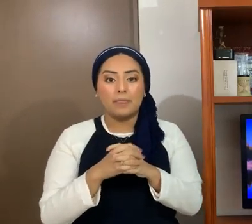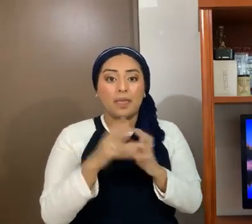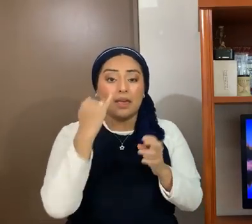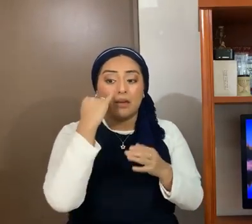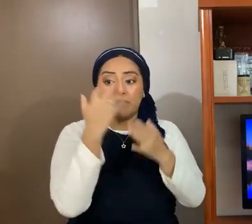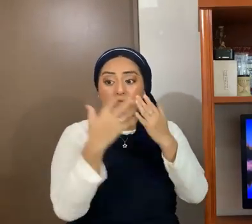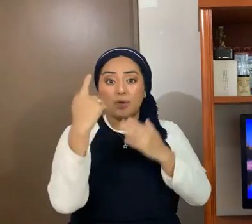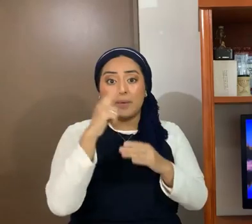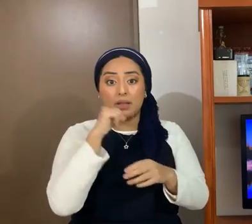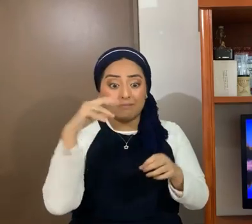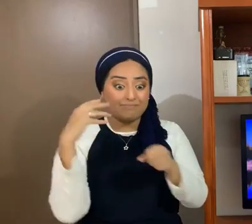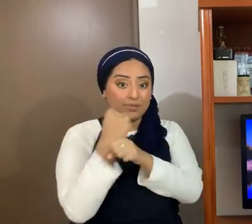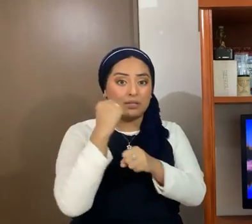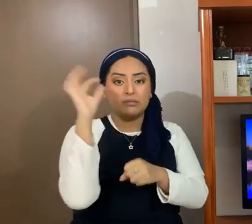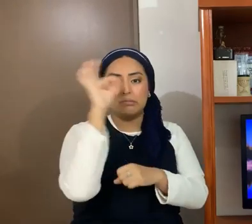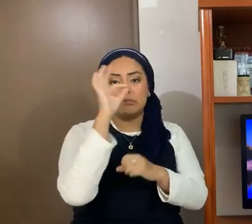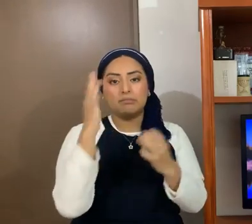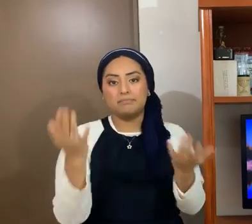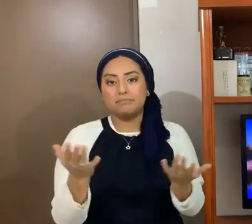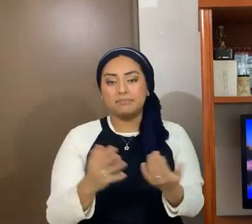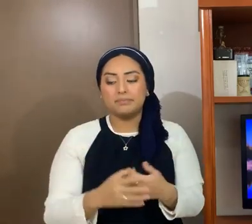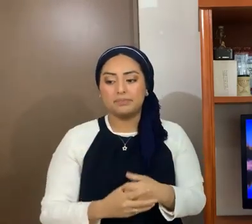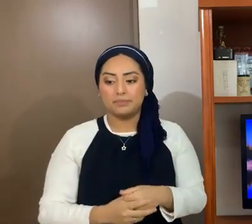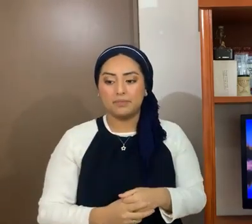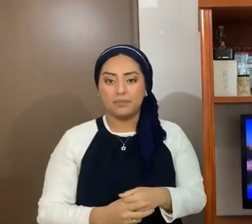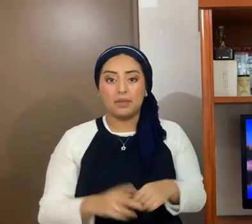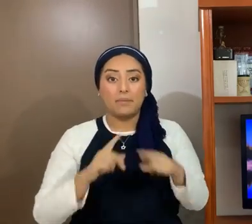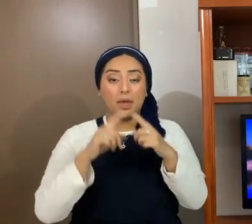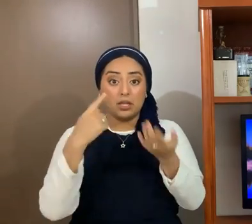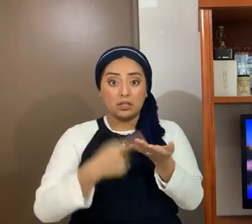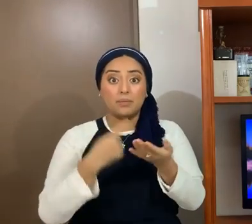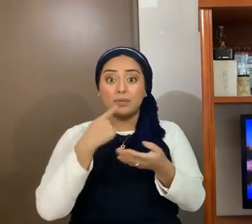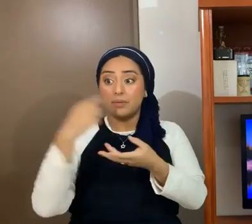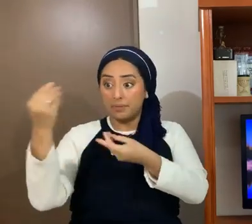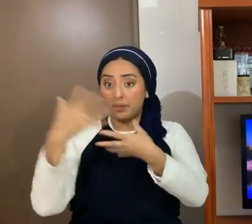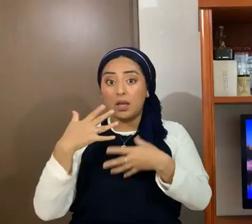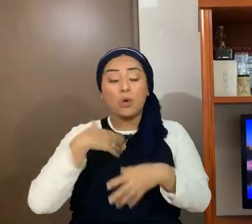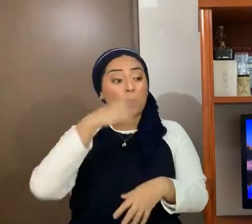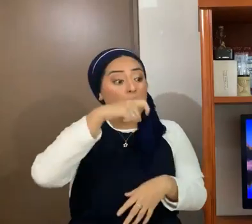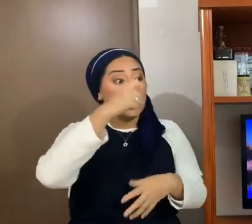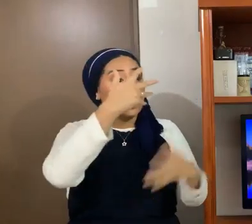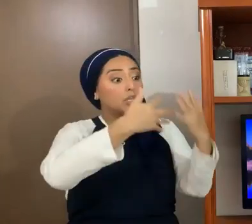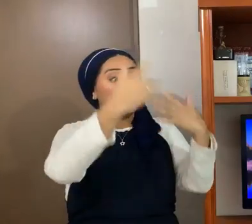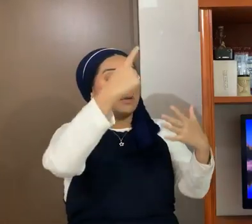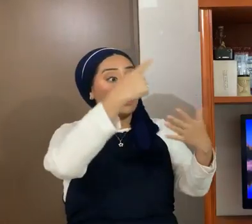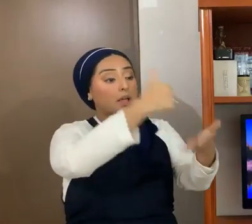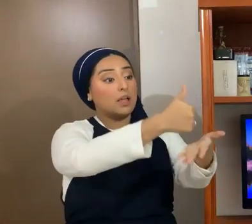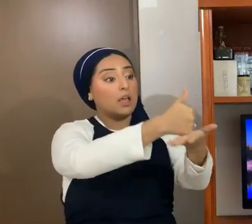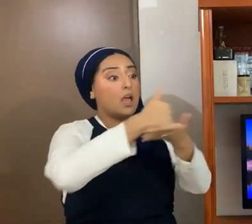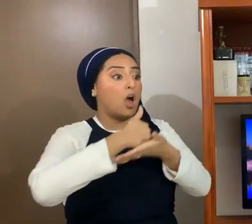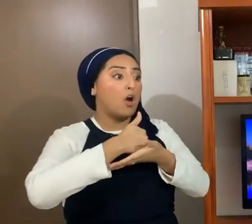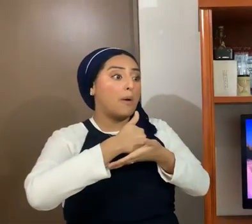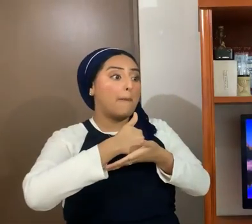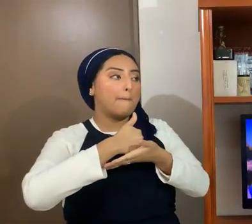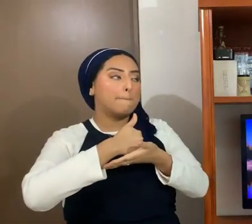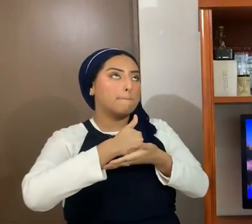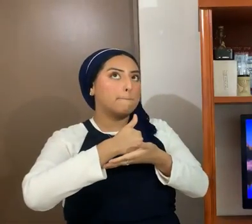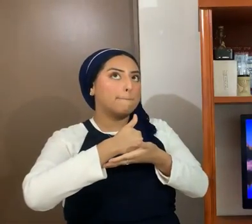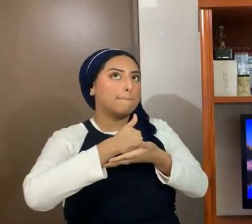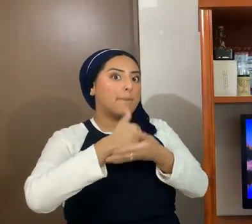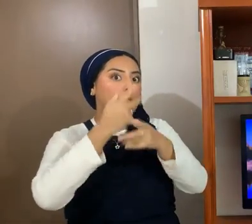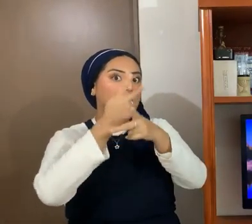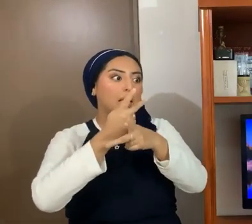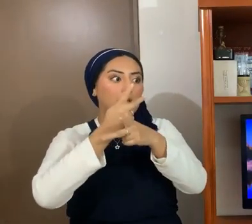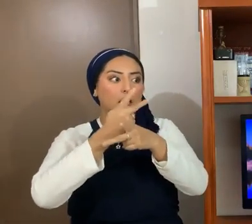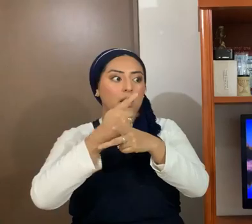sería un insensato, no sería inteligente. Pero alguien que cuando le dicen necesitamos a alguien que nos ayude a, no sé, a